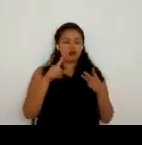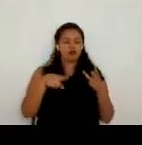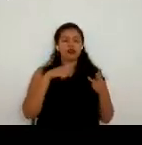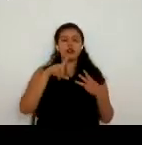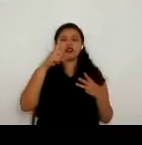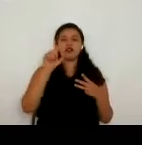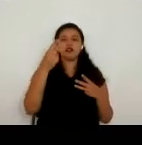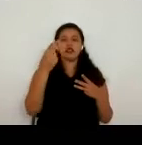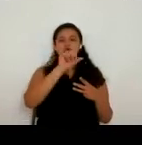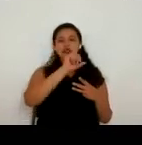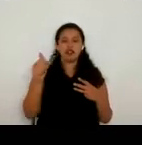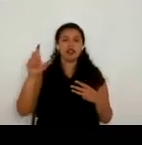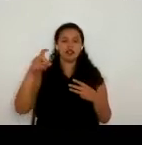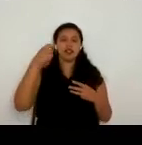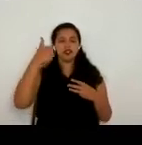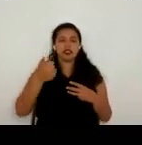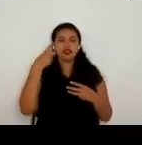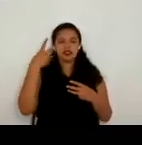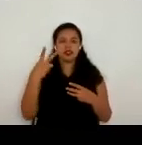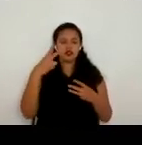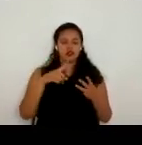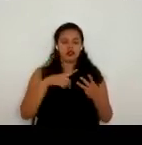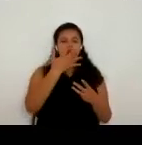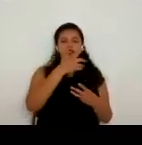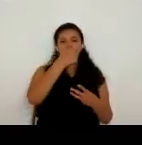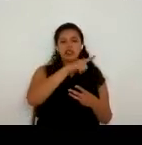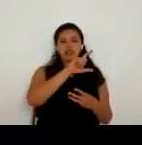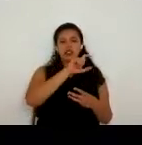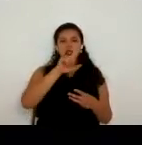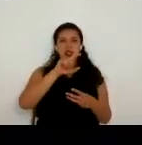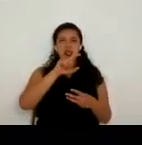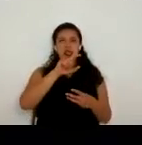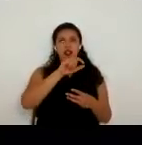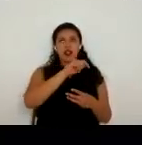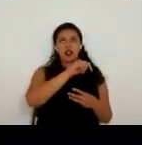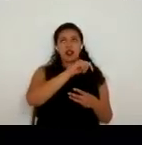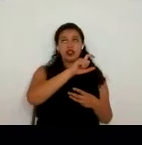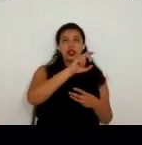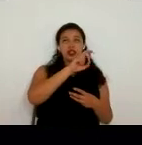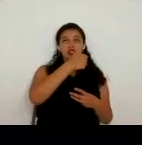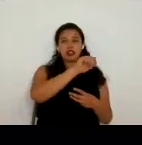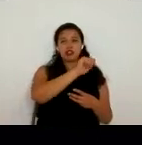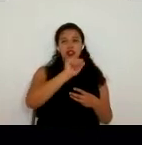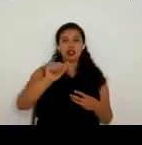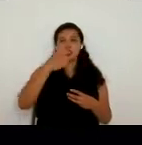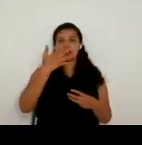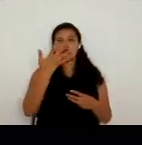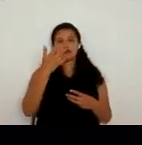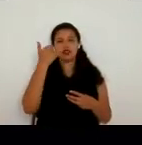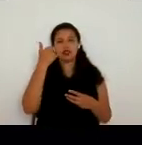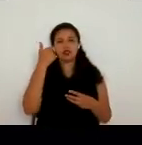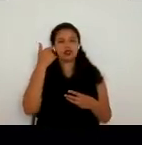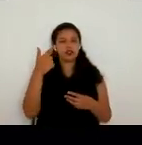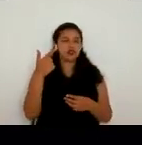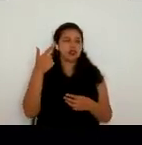de 37 52 3 y así sucesivamente hasta el 6 es la